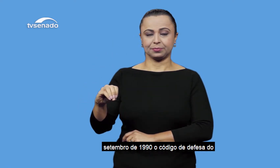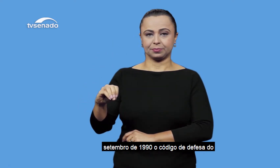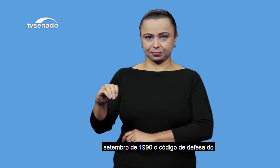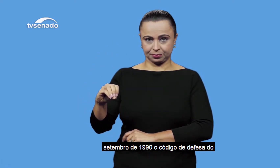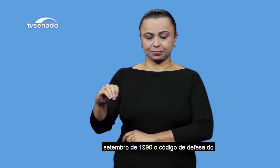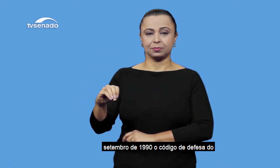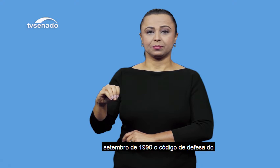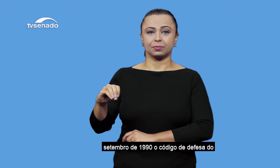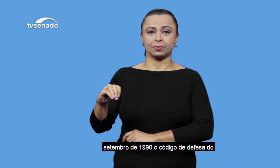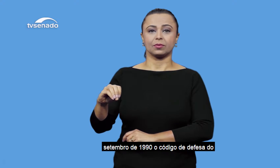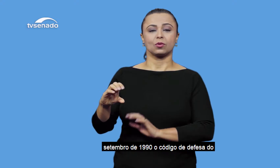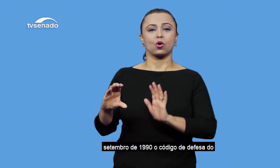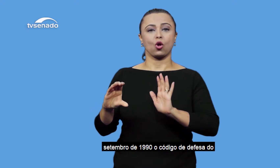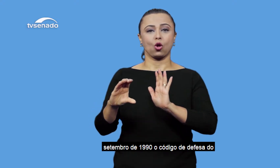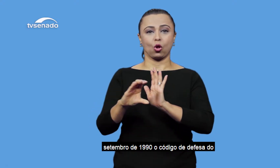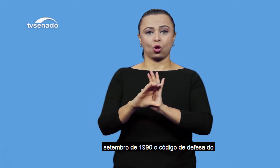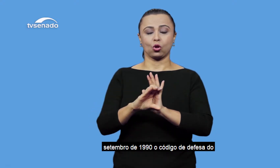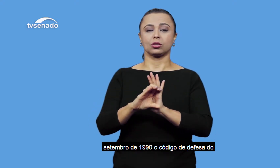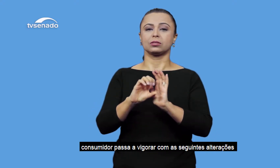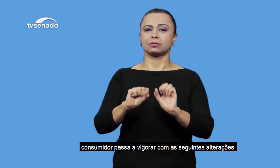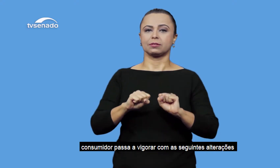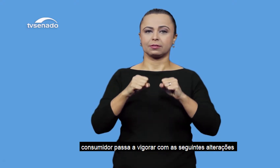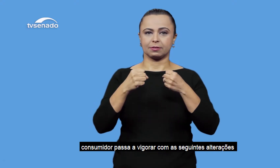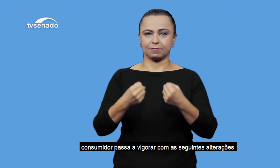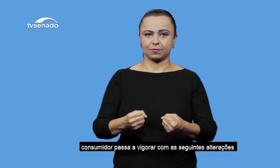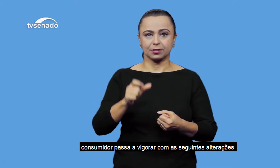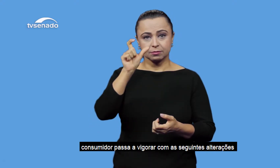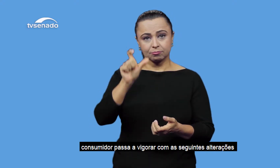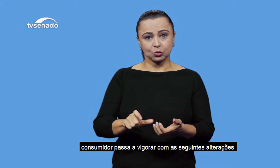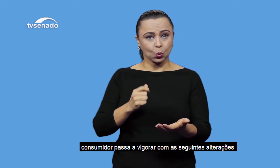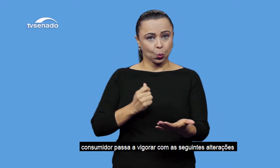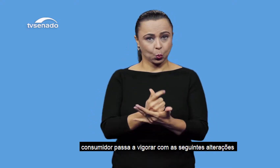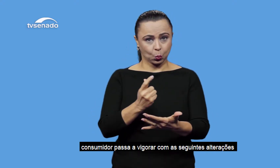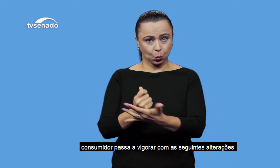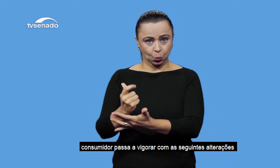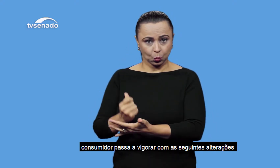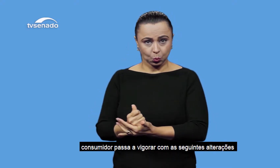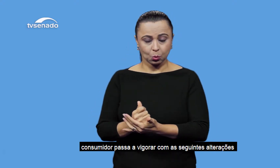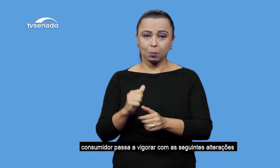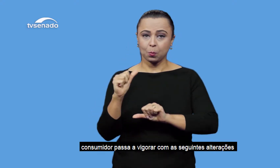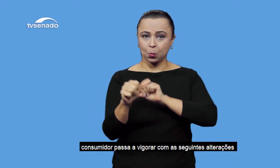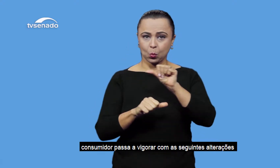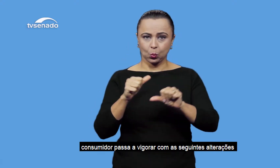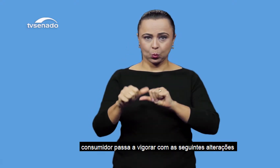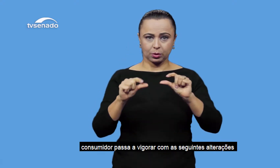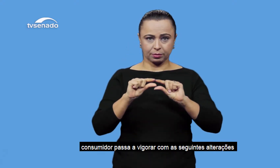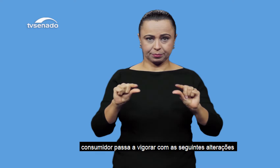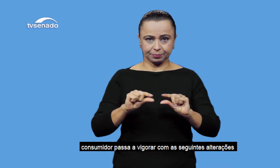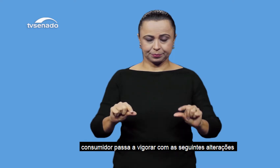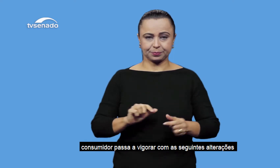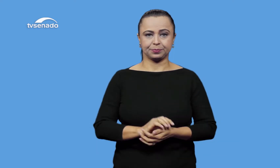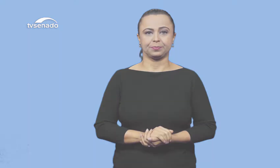o código de defesa do consumidor passa a vigorar com as seguintes alterações